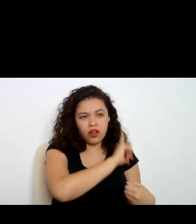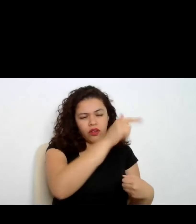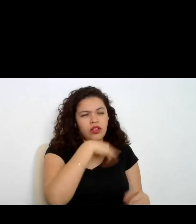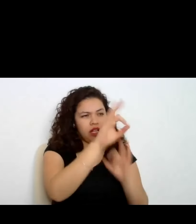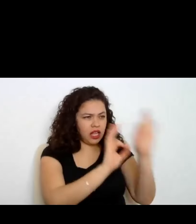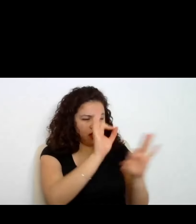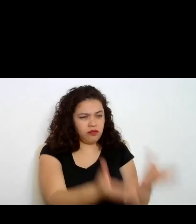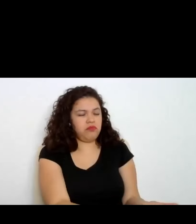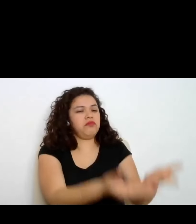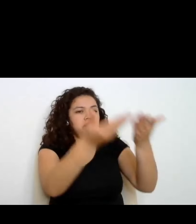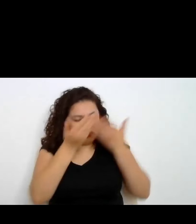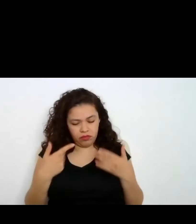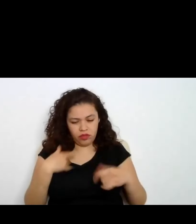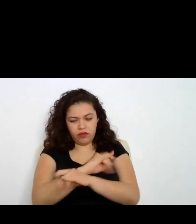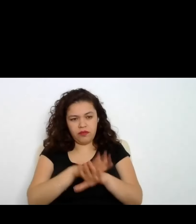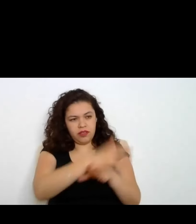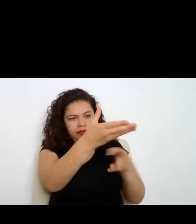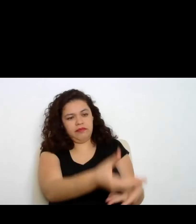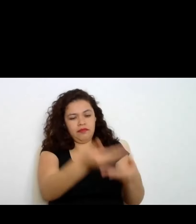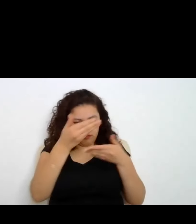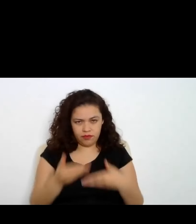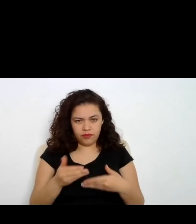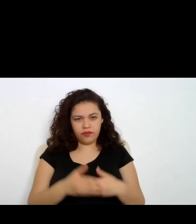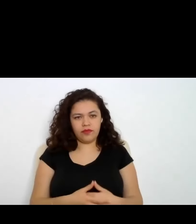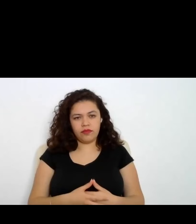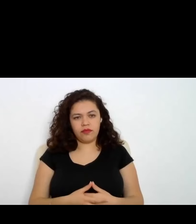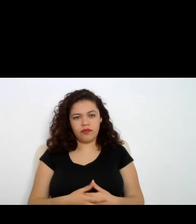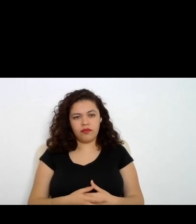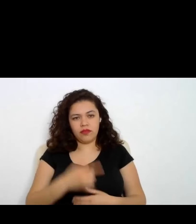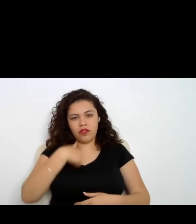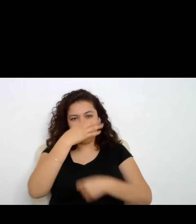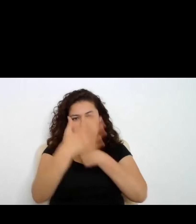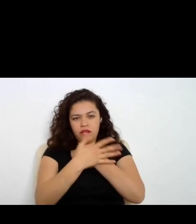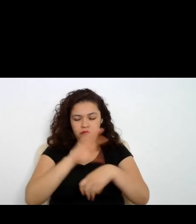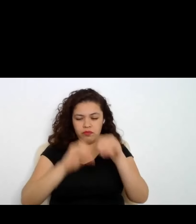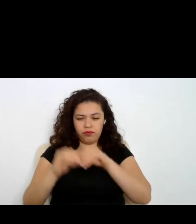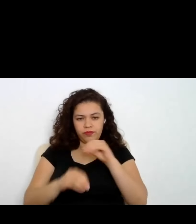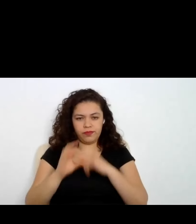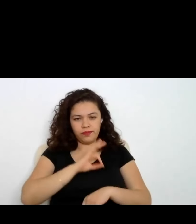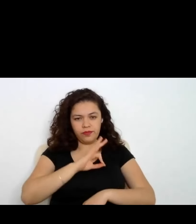tratamiento de los datos, yo le pongo a disposición el aviso.